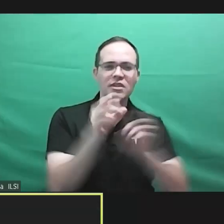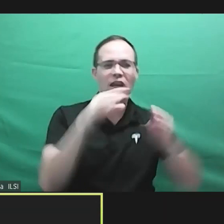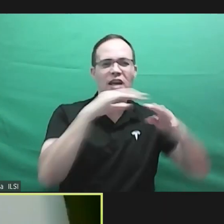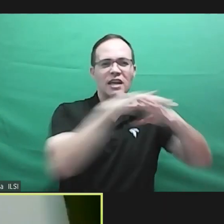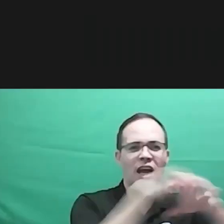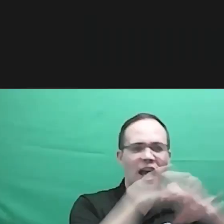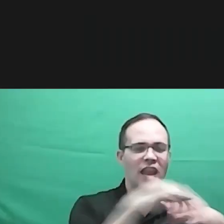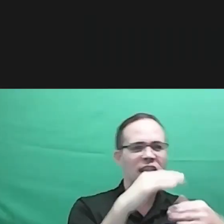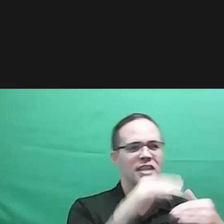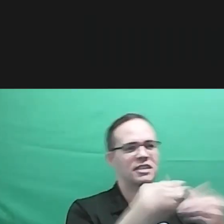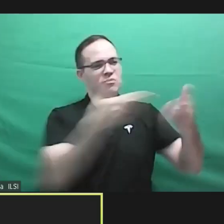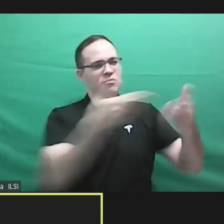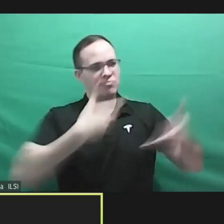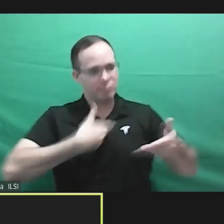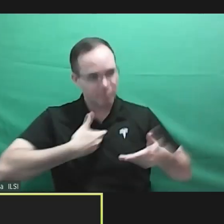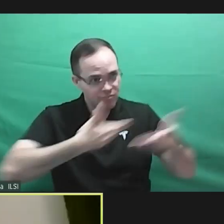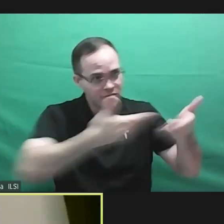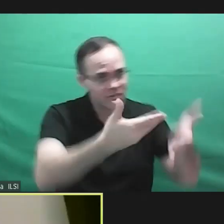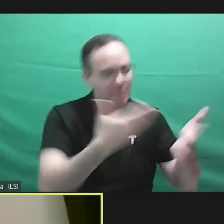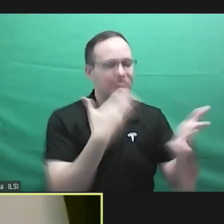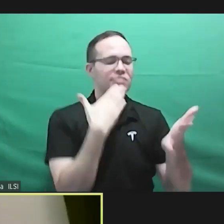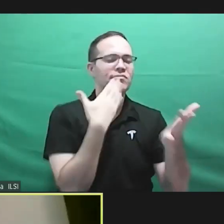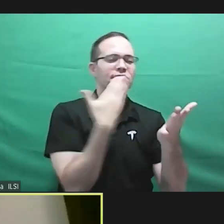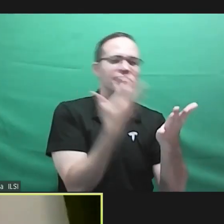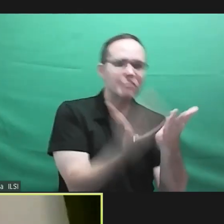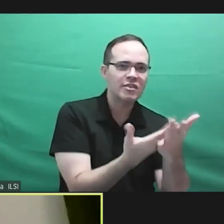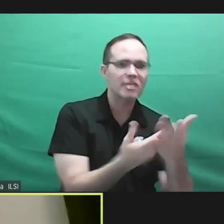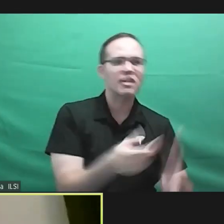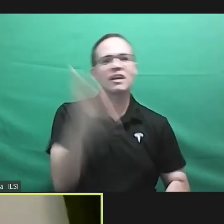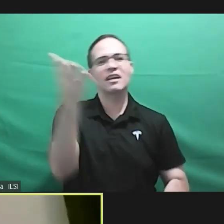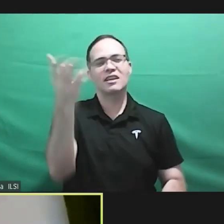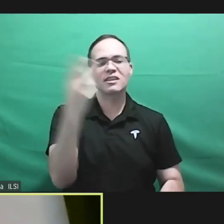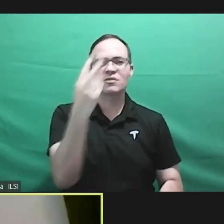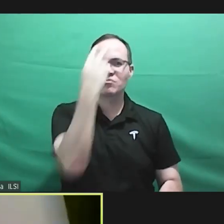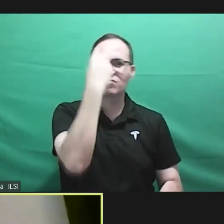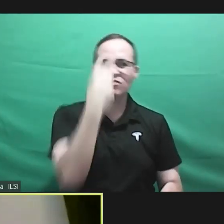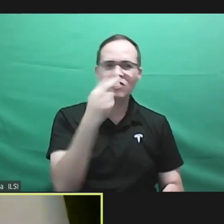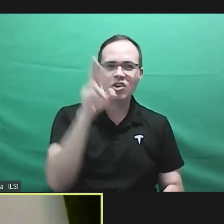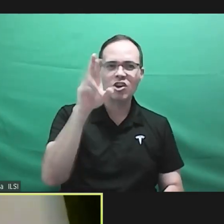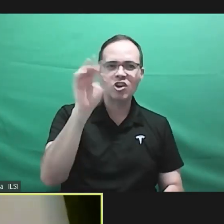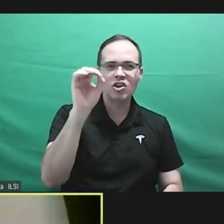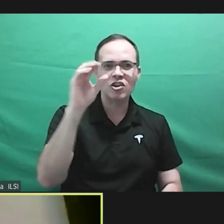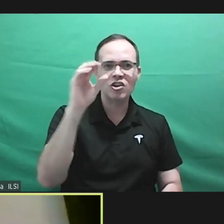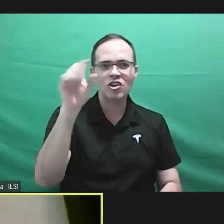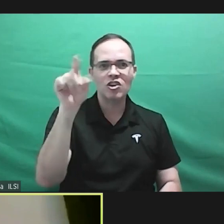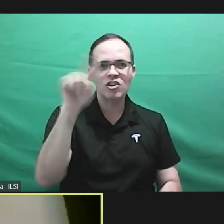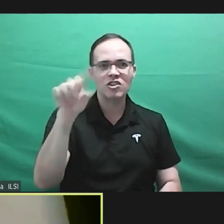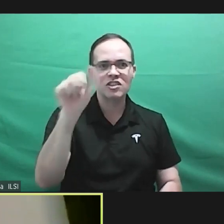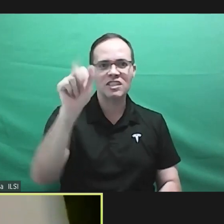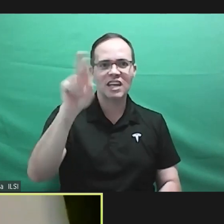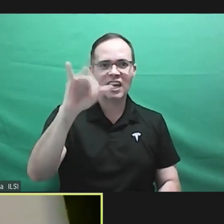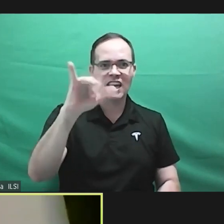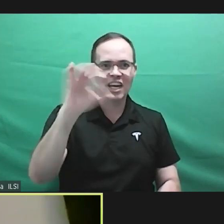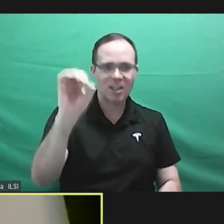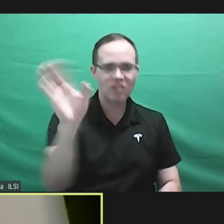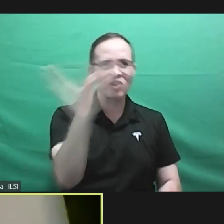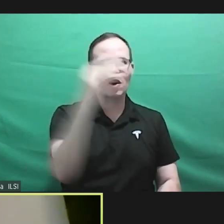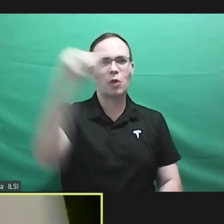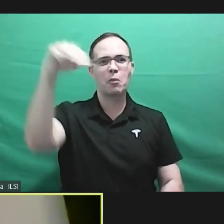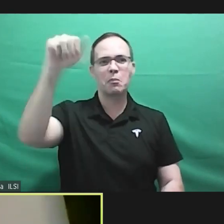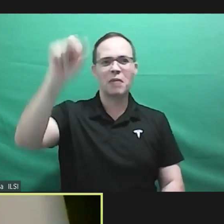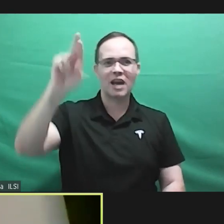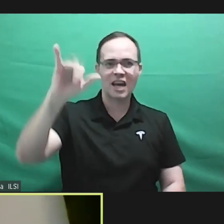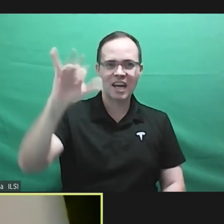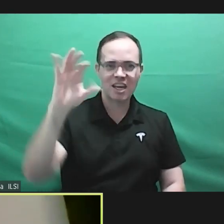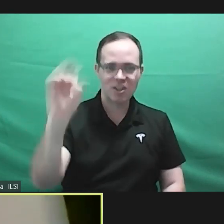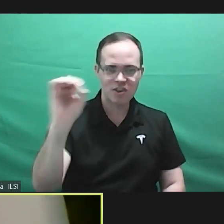invitación, en especial también a Rosario y a Mario. Y bueno, es un placer